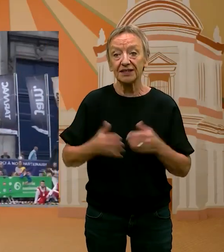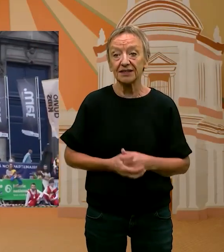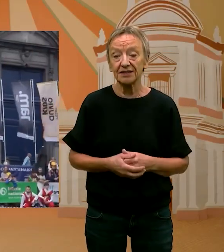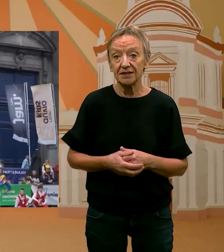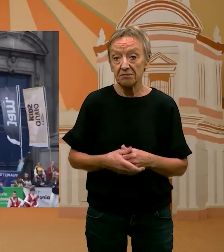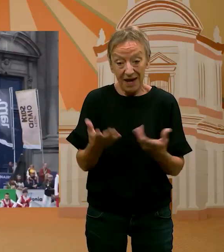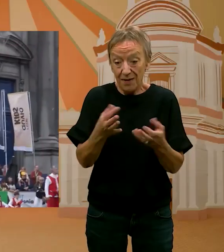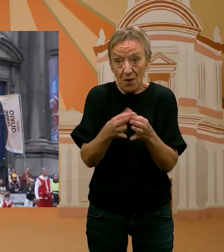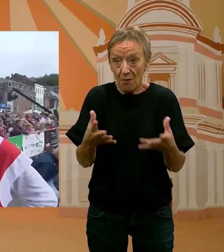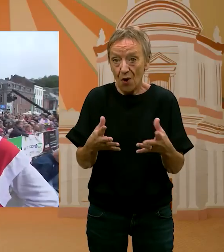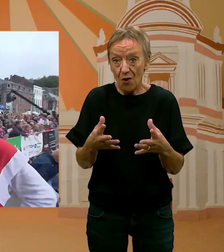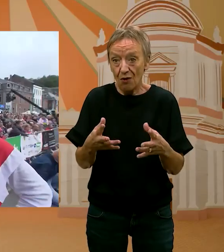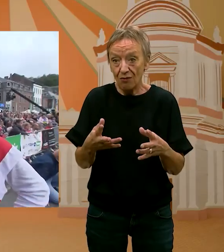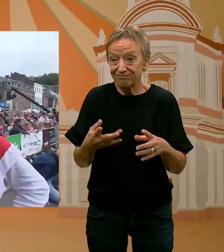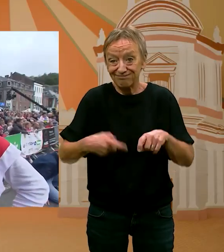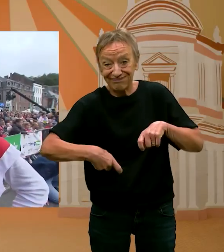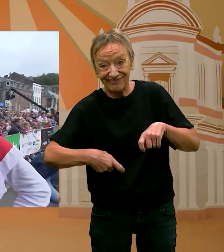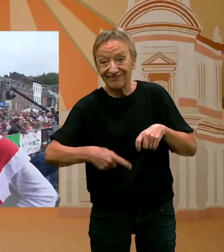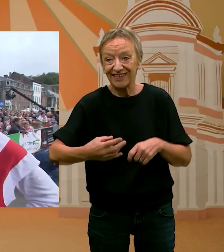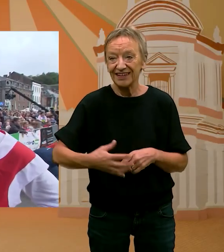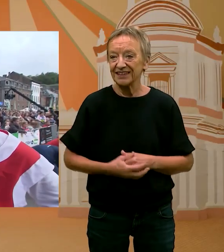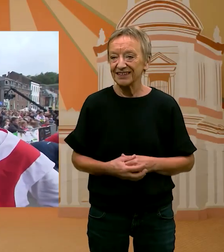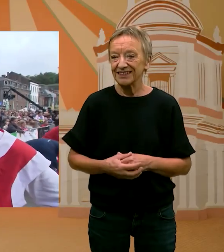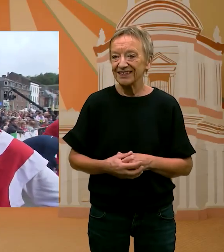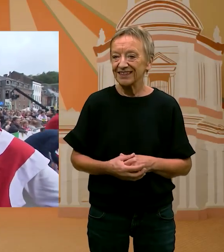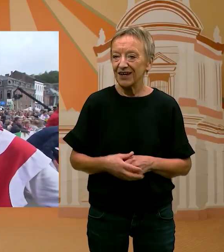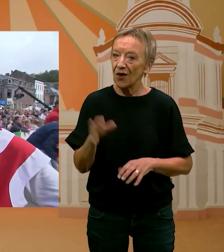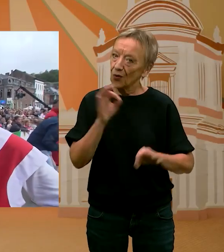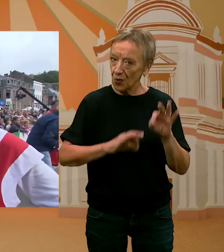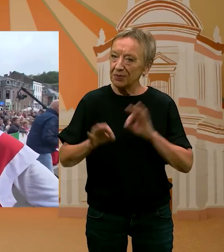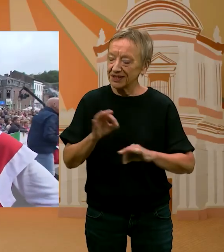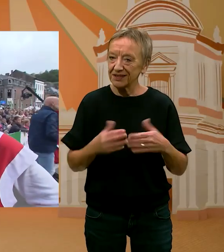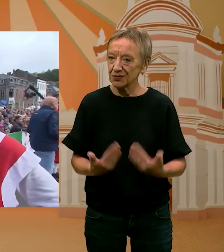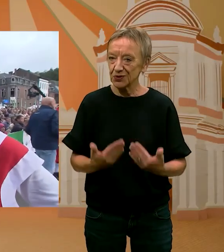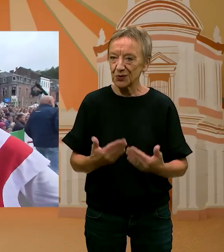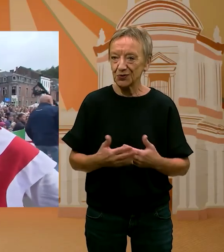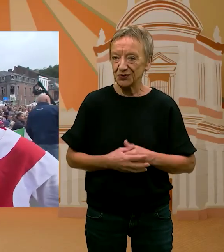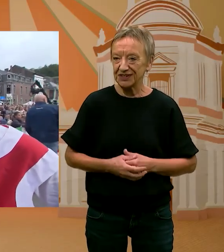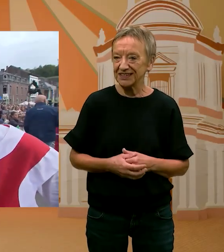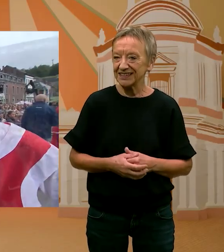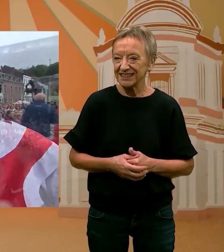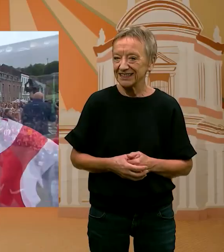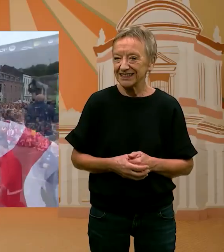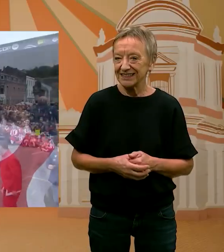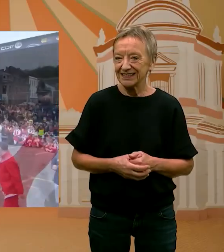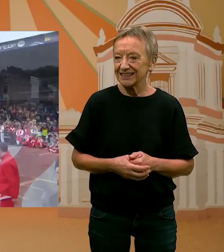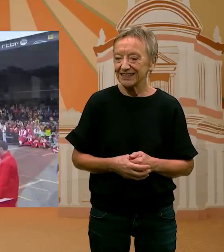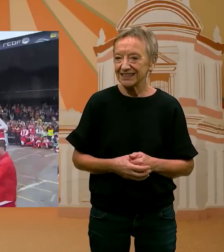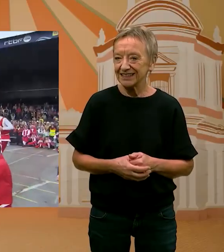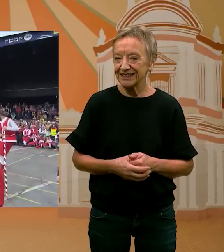génuflexion de trop. C'était compliqué directement au début de Botato. J'avais 3 alliés, dont un qui en pouvait plus, puis 2 jeunes.